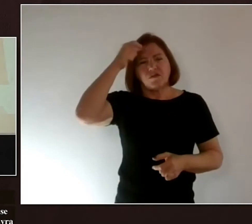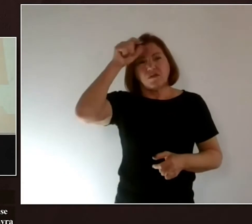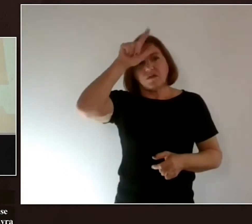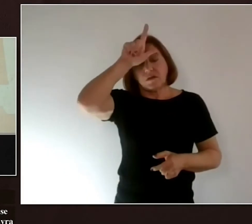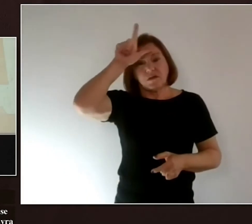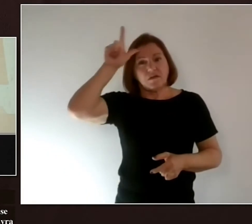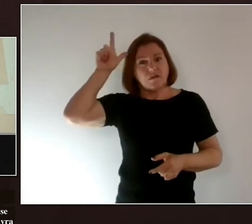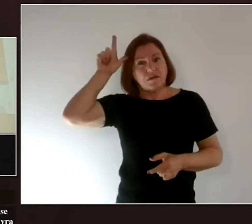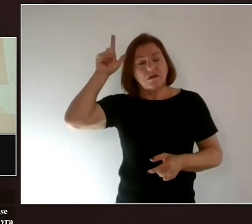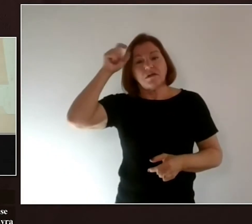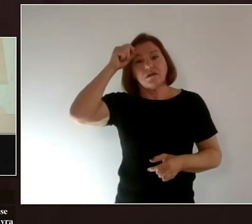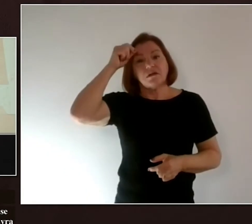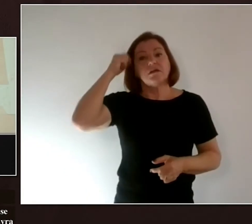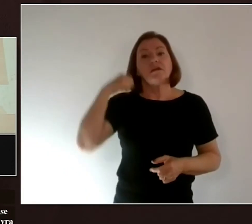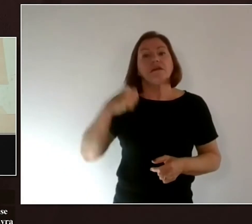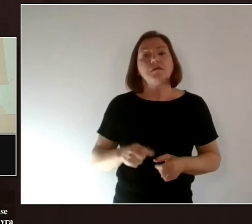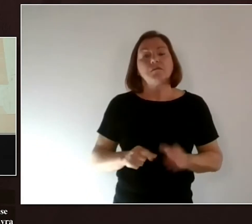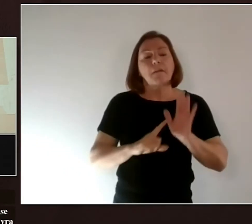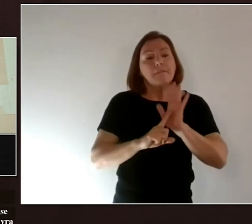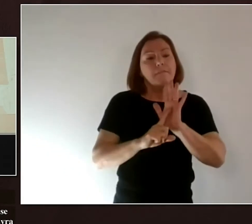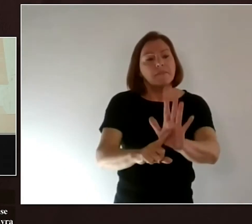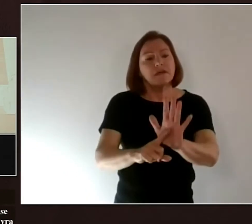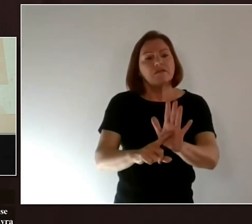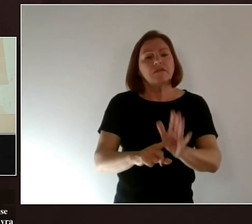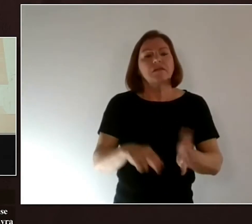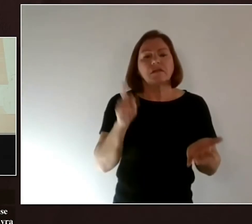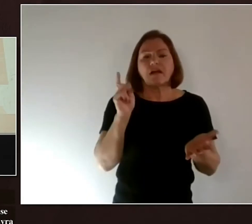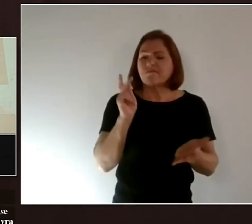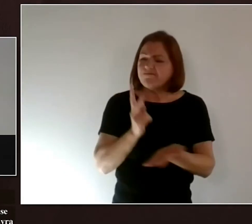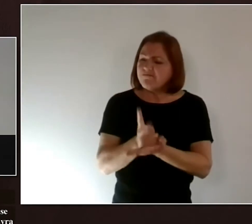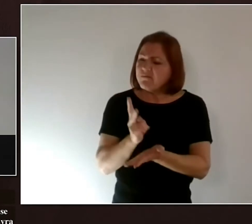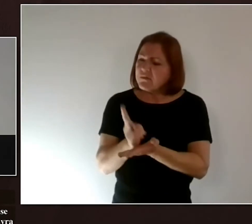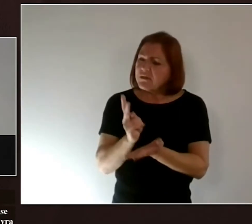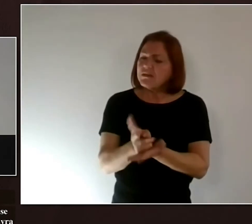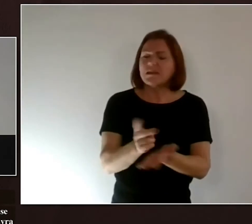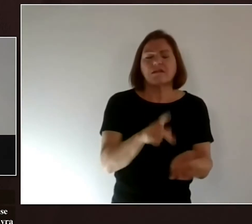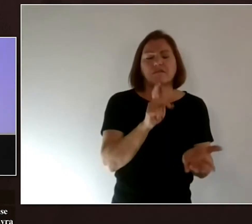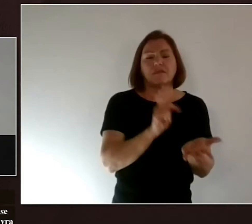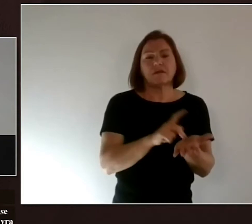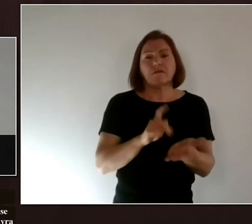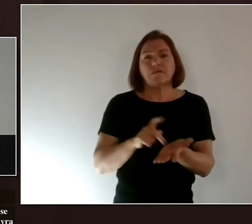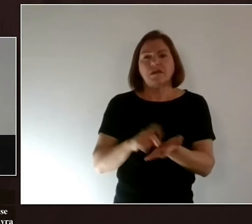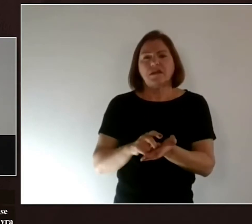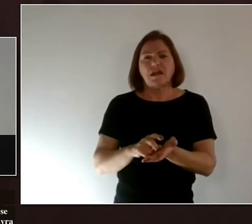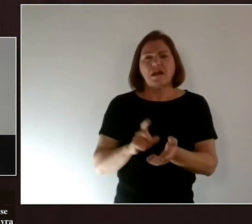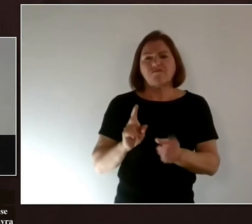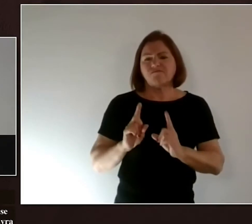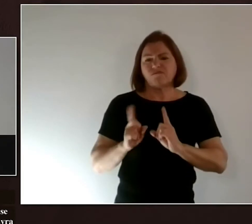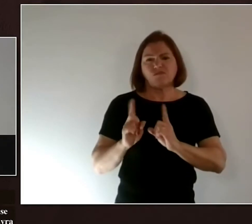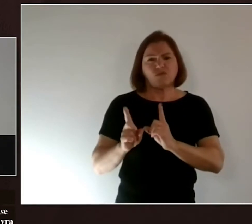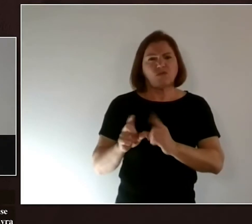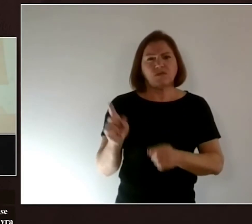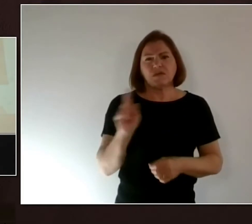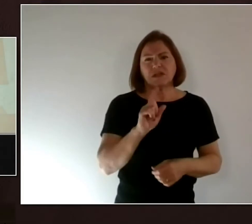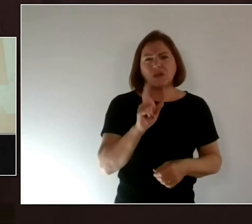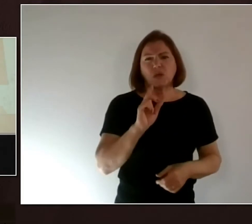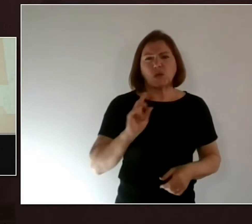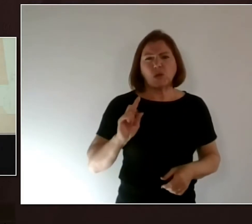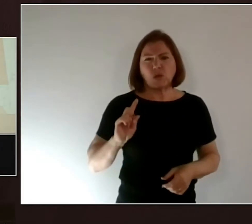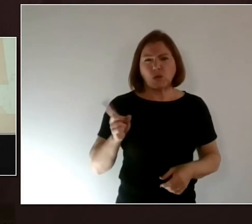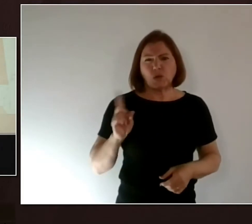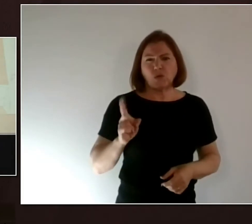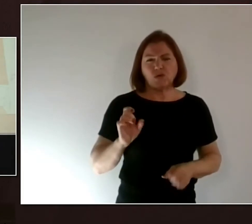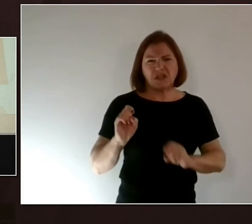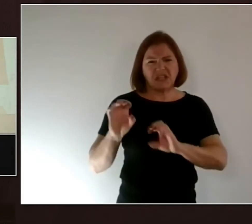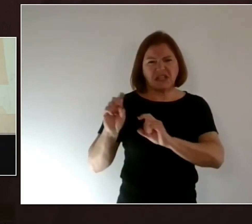da verdade. Nossa preocupação é manifestar a verdade, e essa verdade não é uma doutrina, é o próprio Deus. Mas o nosso